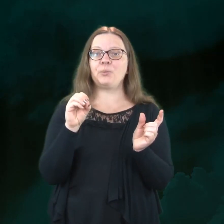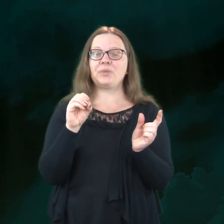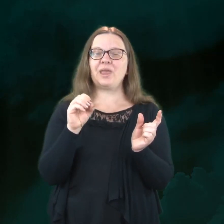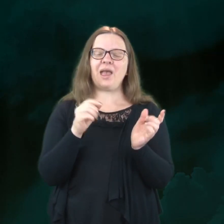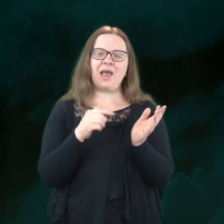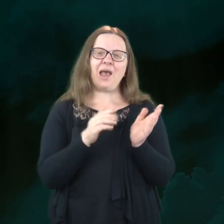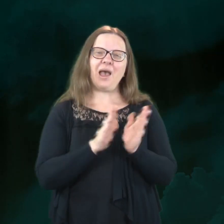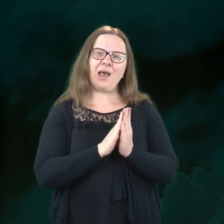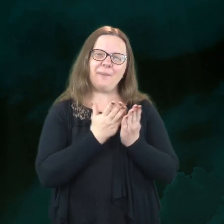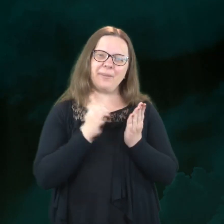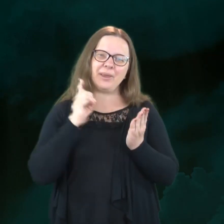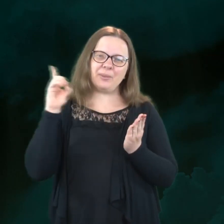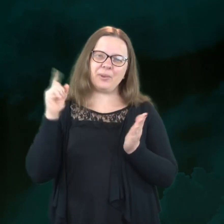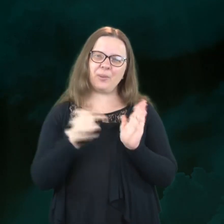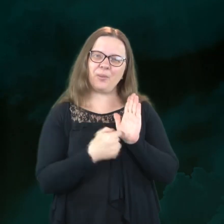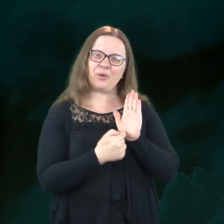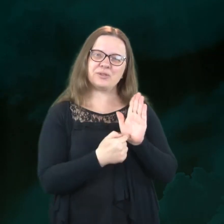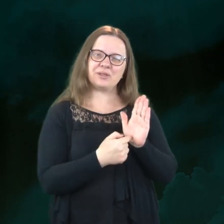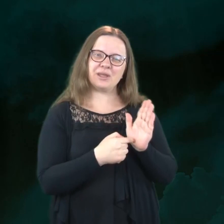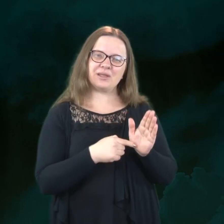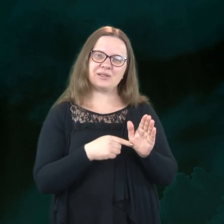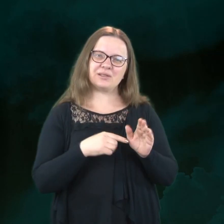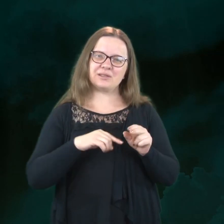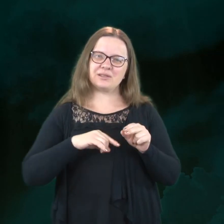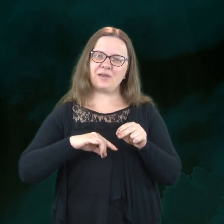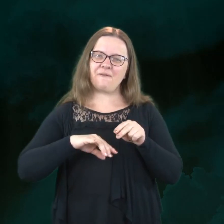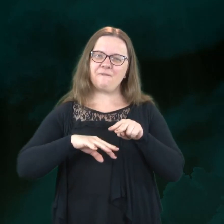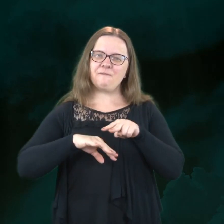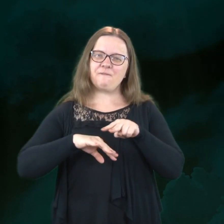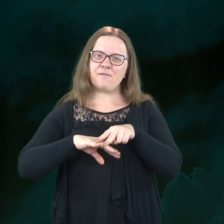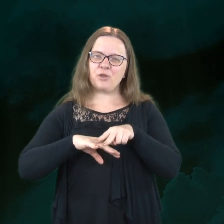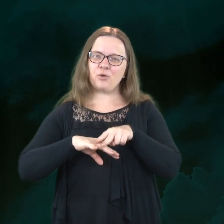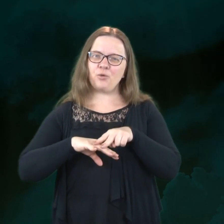chama helenismo. E o que aconteceu? Com essa